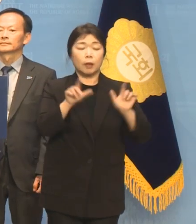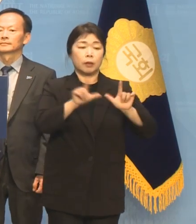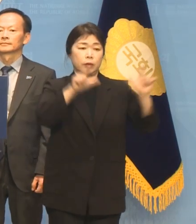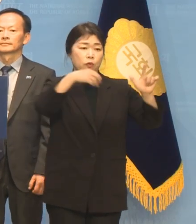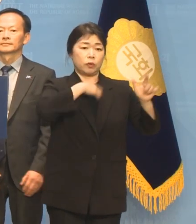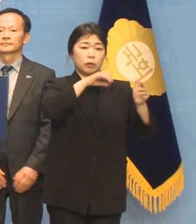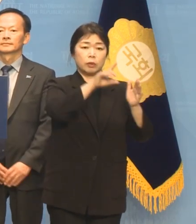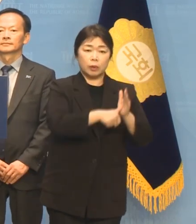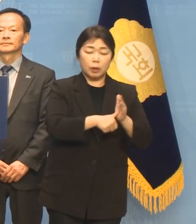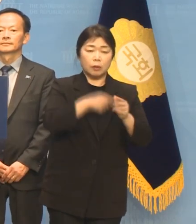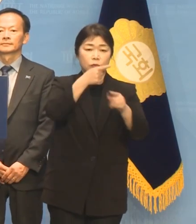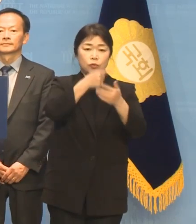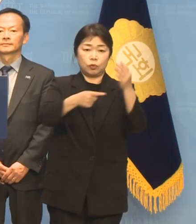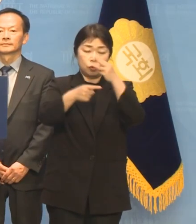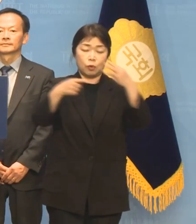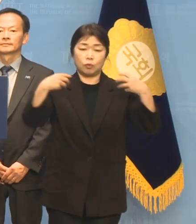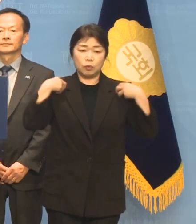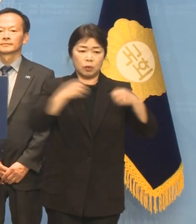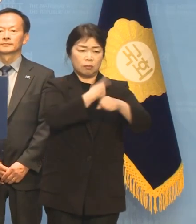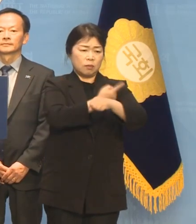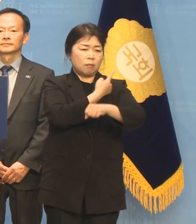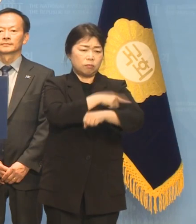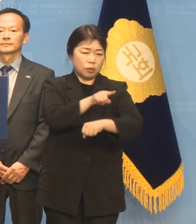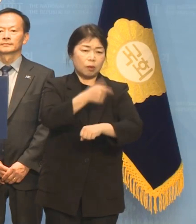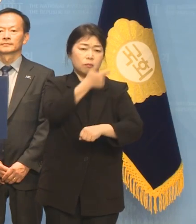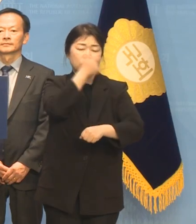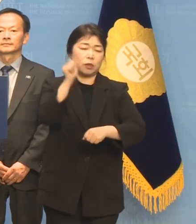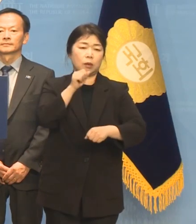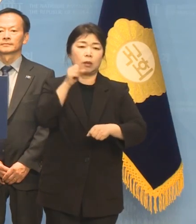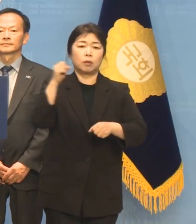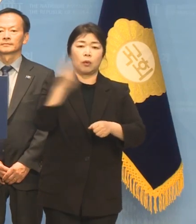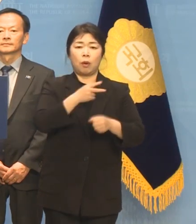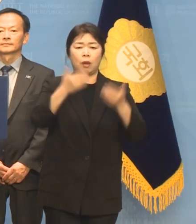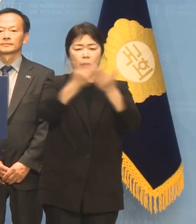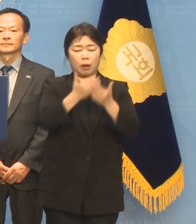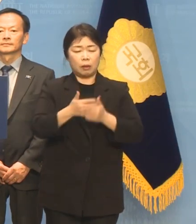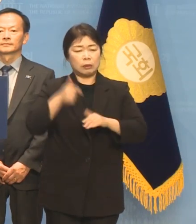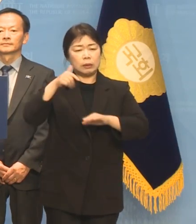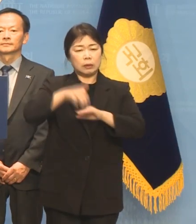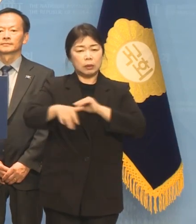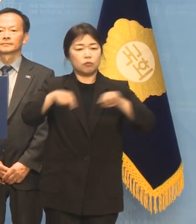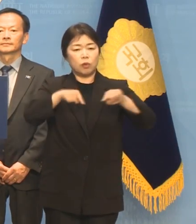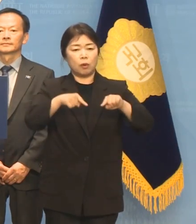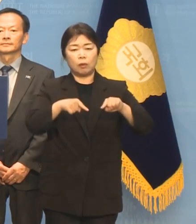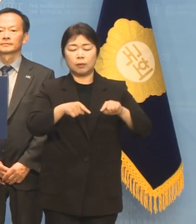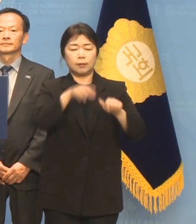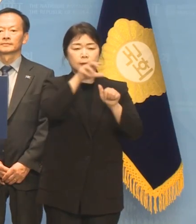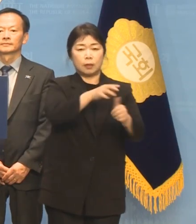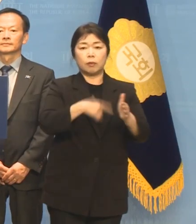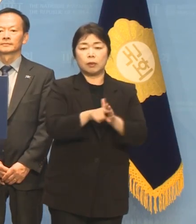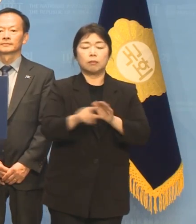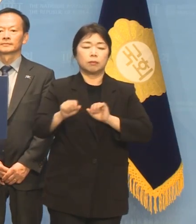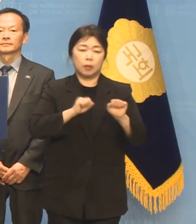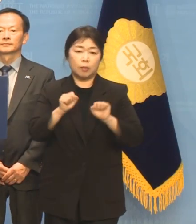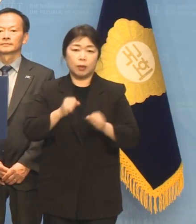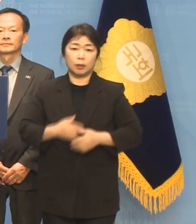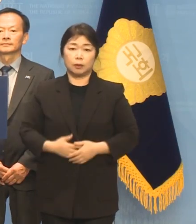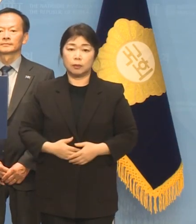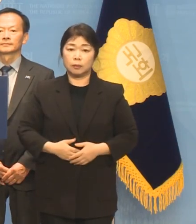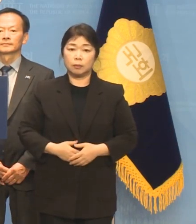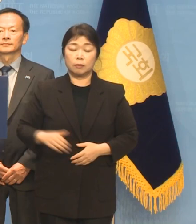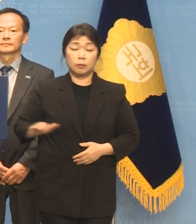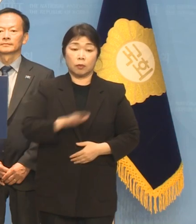정부의 무능과 태을 저지하기 위해 행동하겠습니다 조국 혁신당 윤성열 정부의